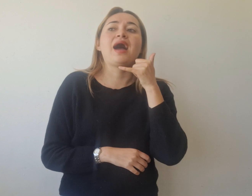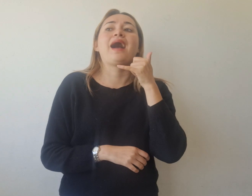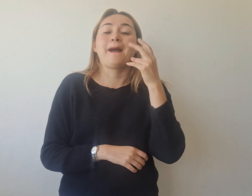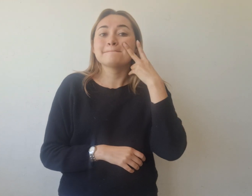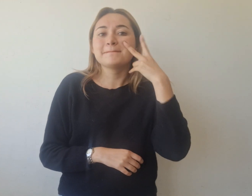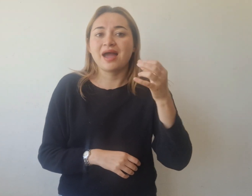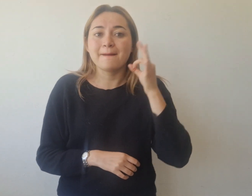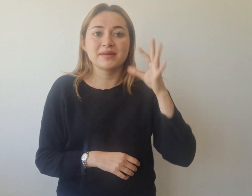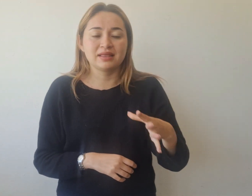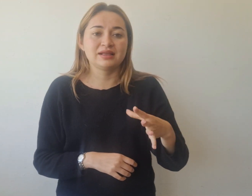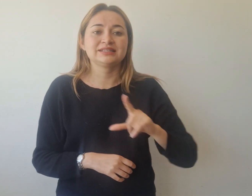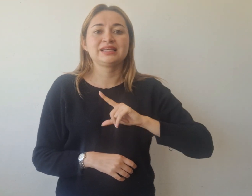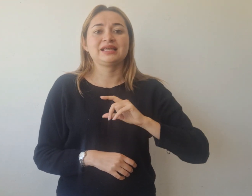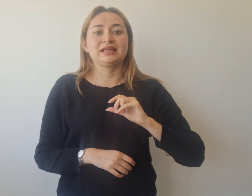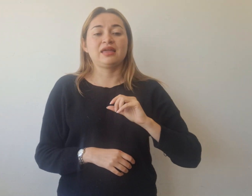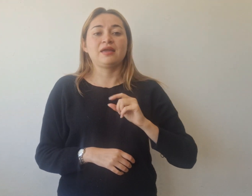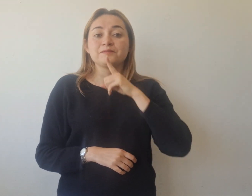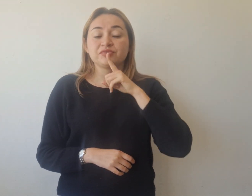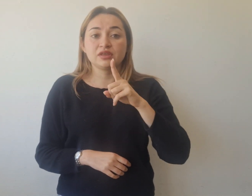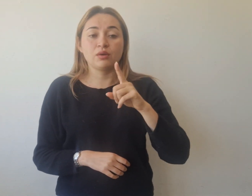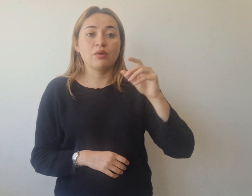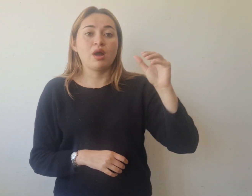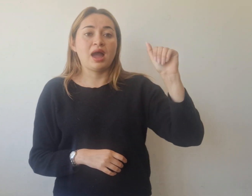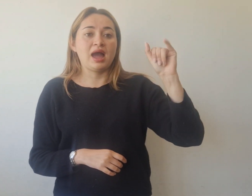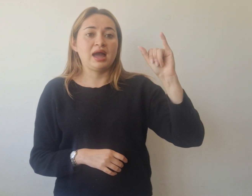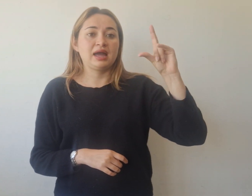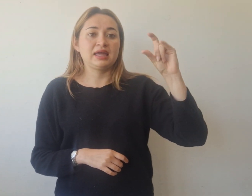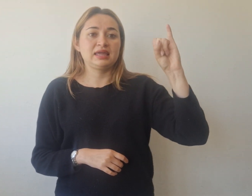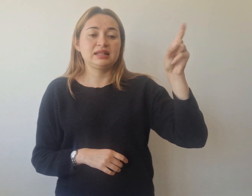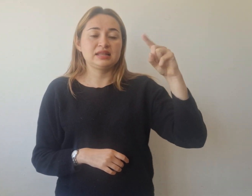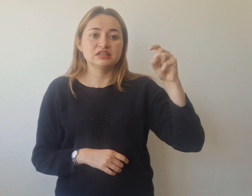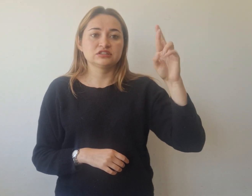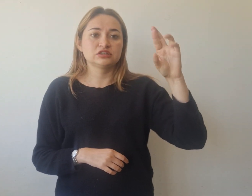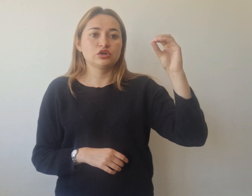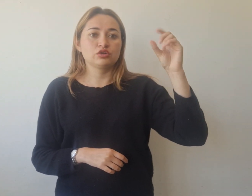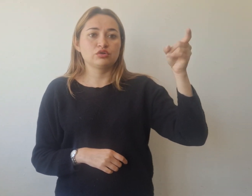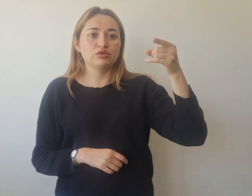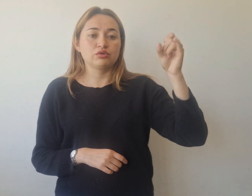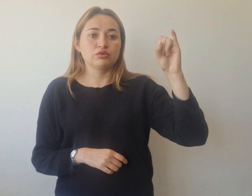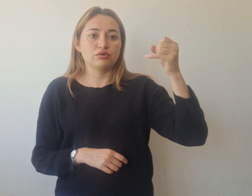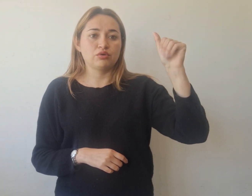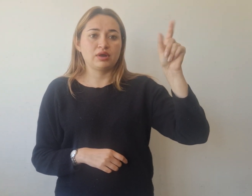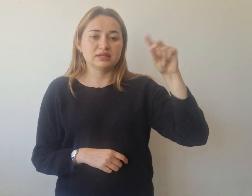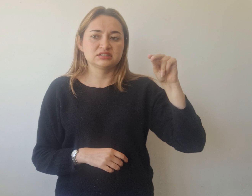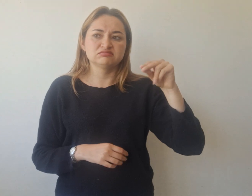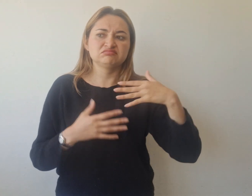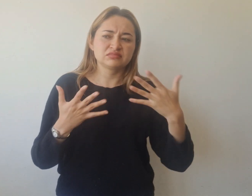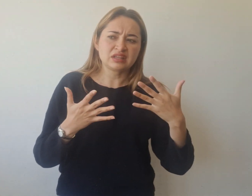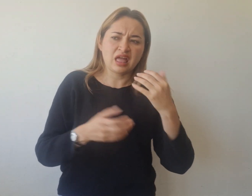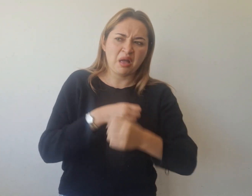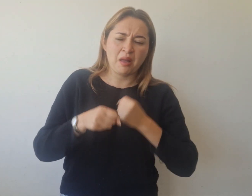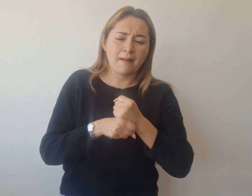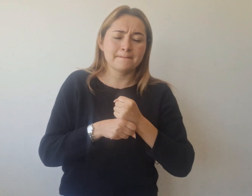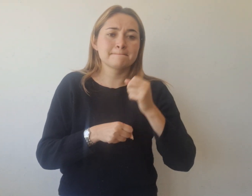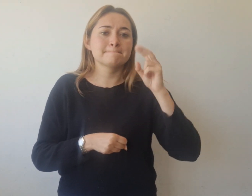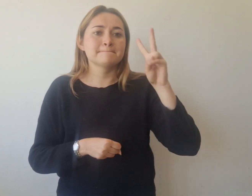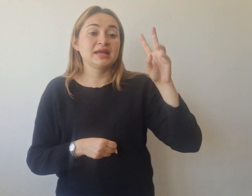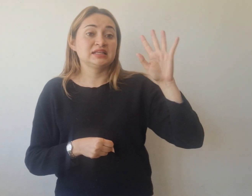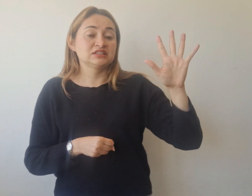del interior los capturados oscilan entre los 25 a 55 años de edad y cuentan con cinco